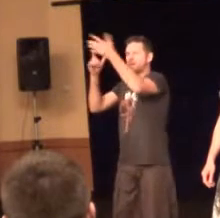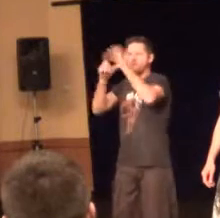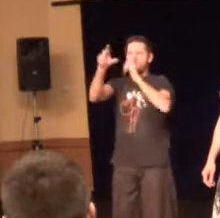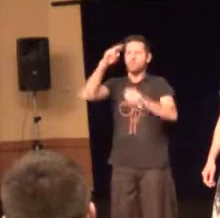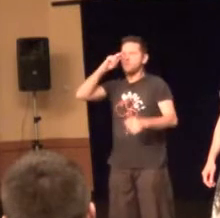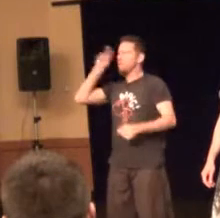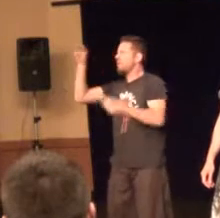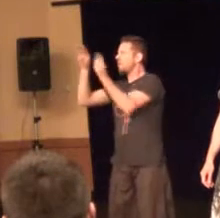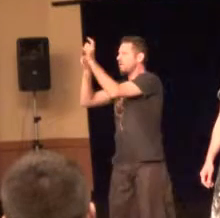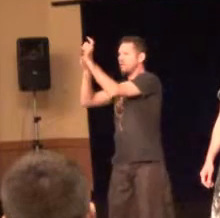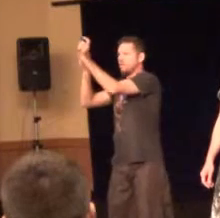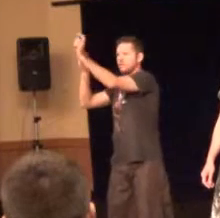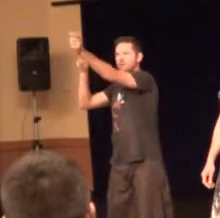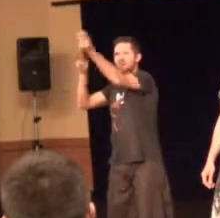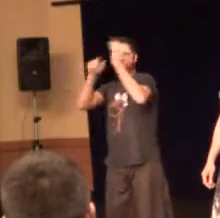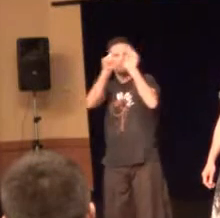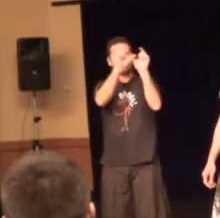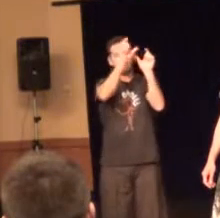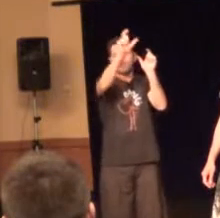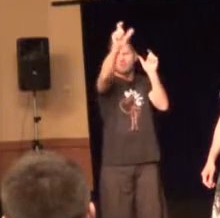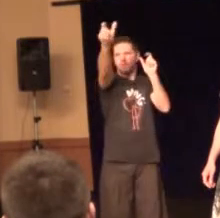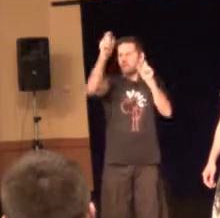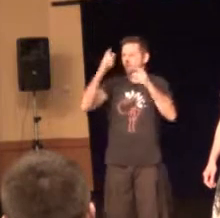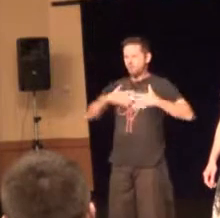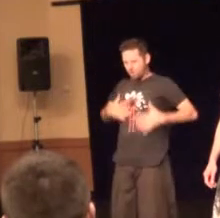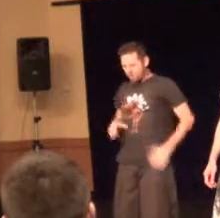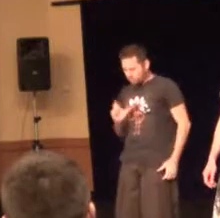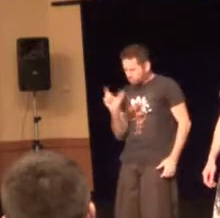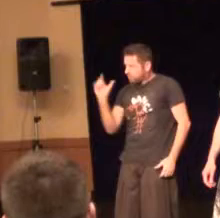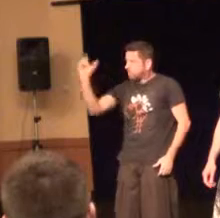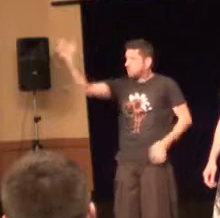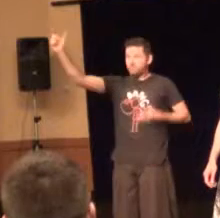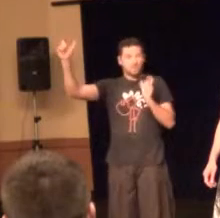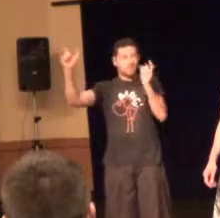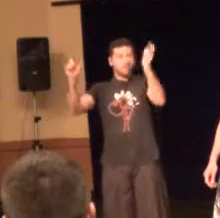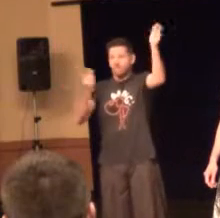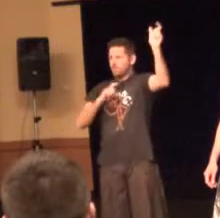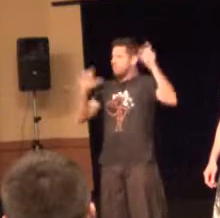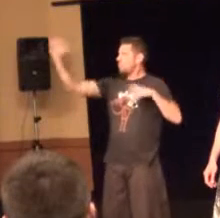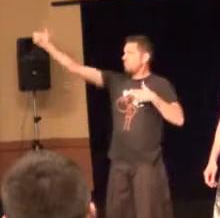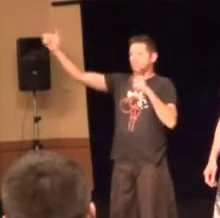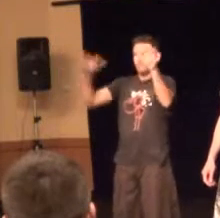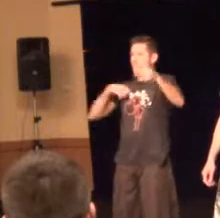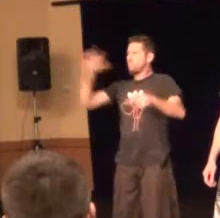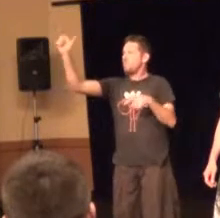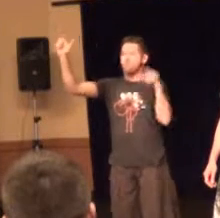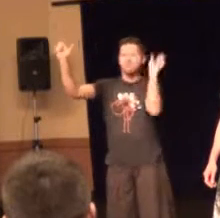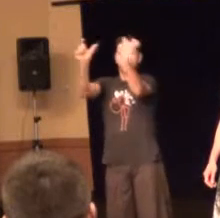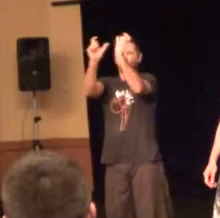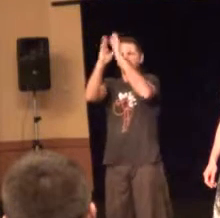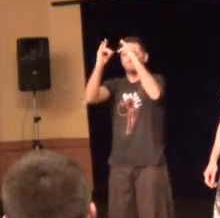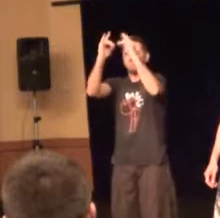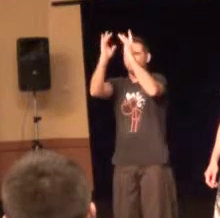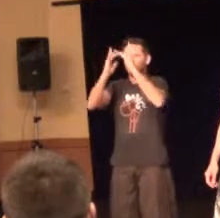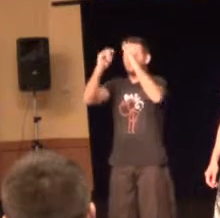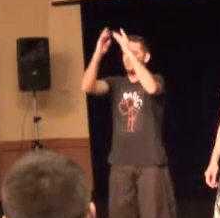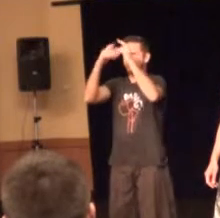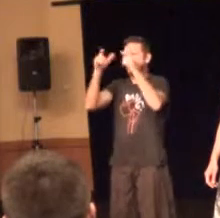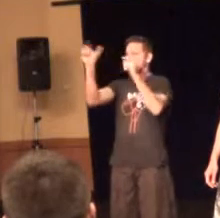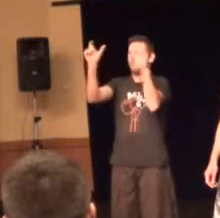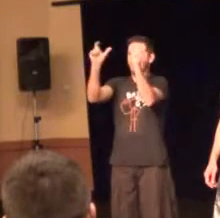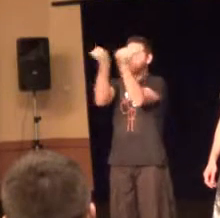des regards. Des mots qui s'échappent des corps. Des mots qui s'accouplent. Des mots qui se repoussent, des